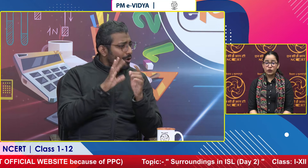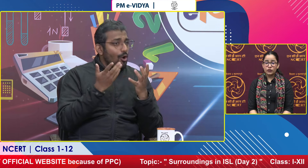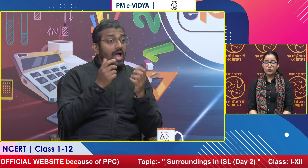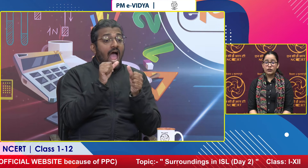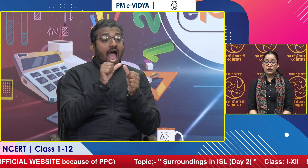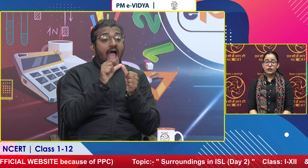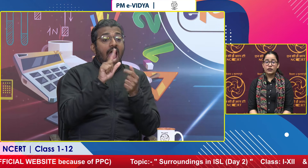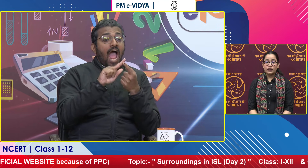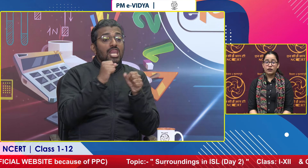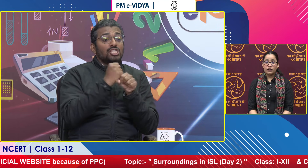कोड,